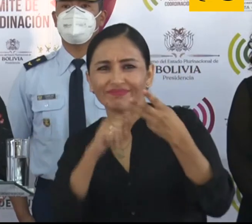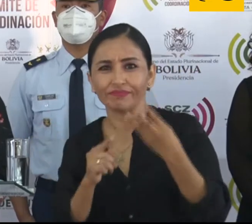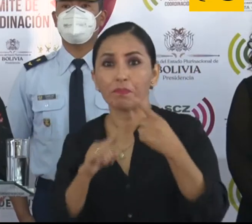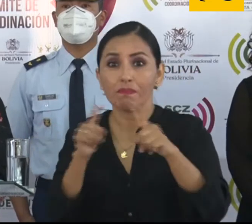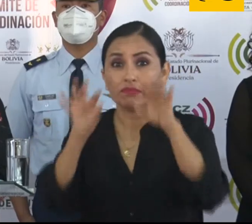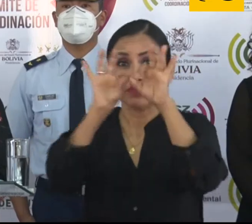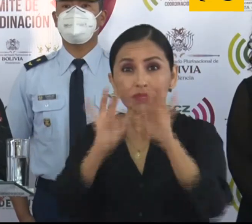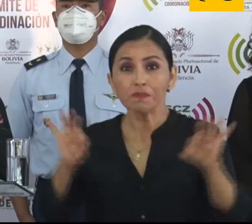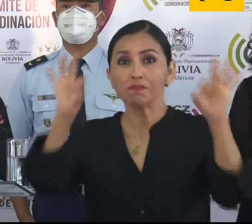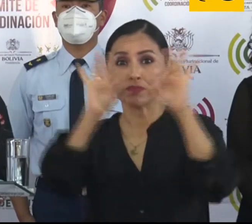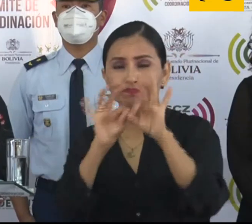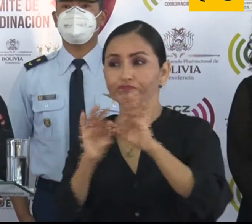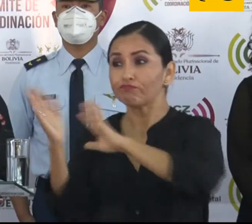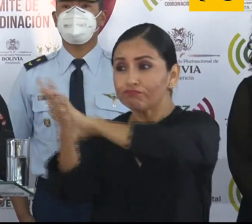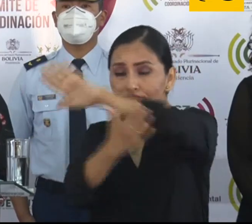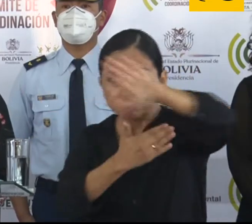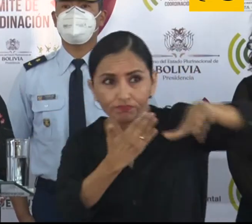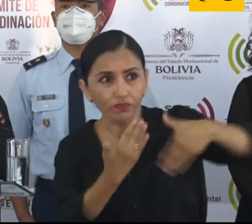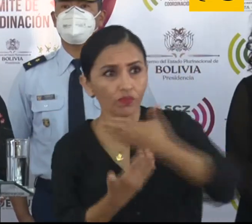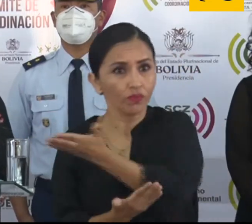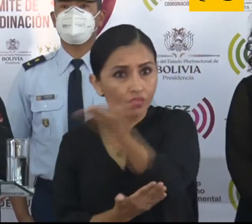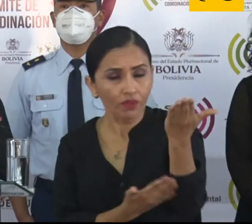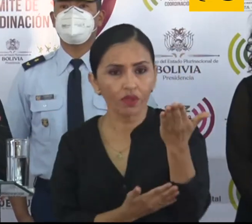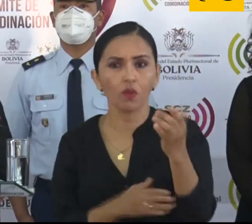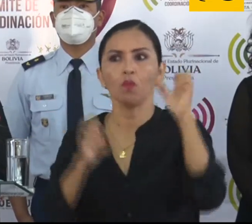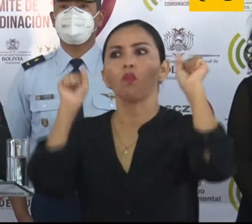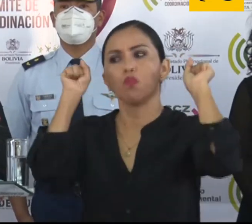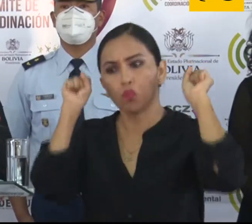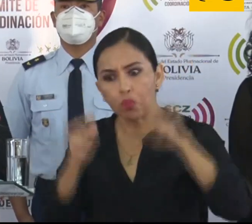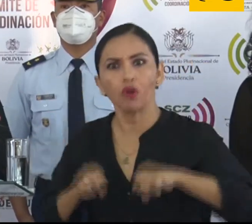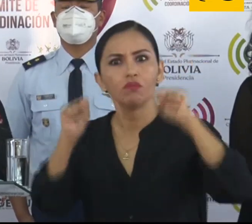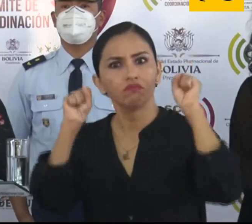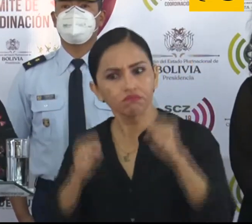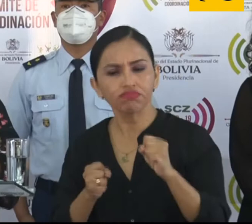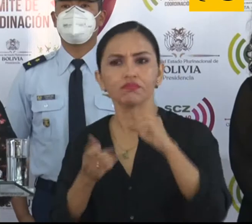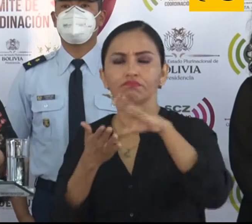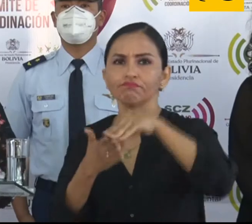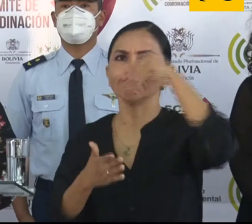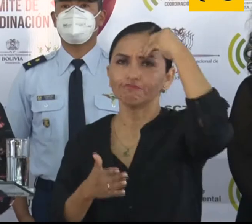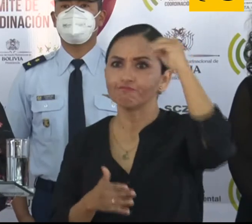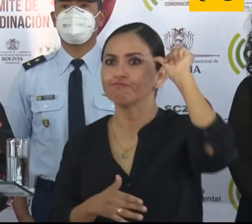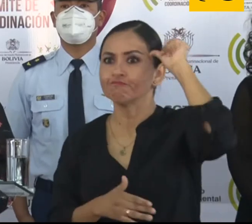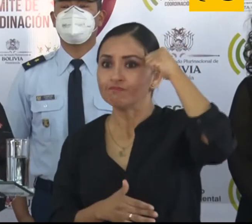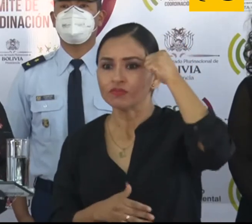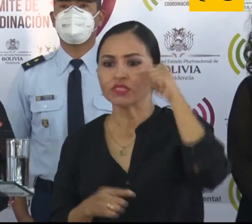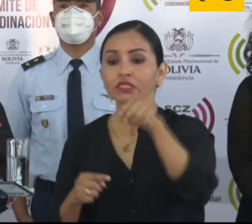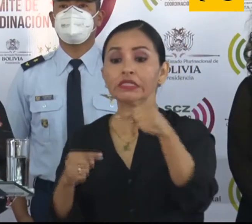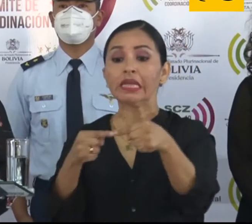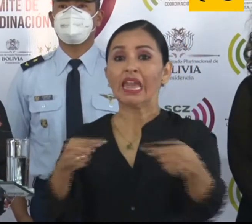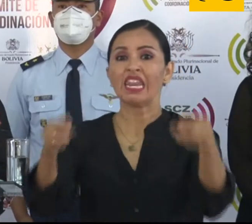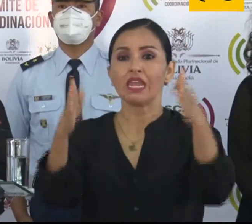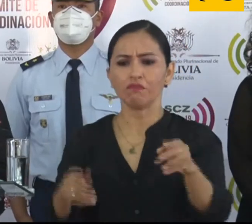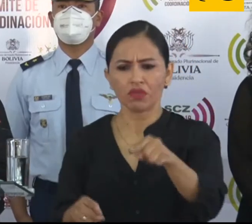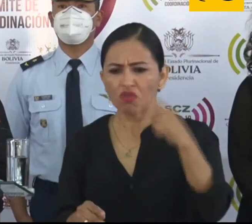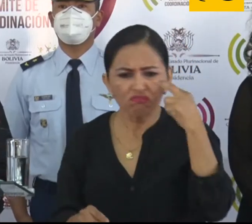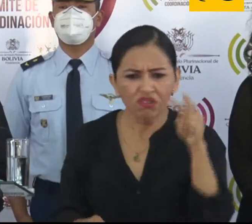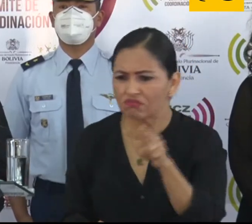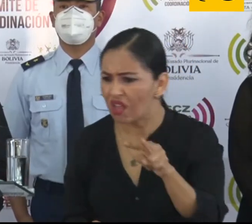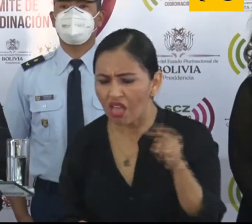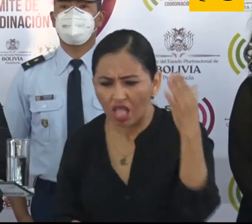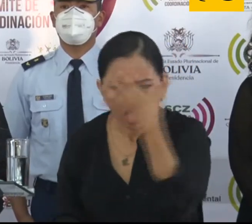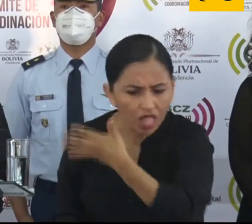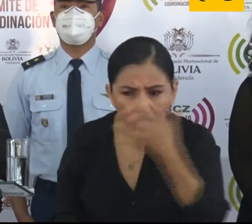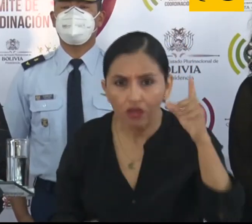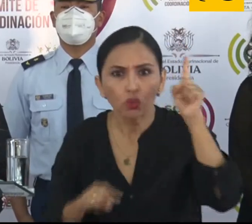es importante que entre todos tengamos la capacidad de entender de que este es un enemigo invisible y